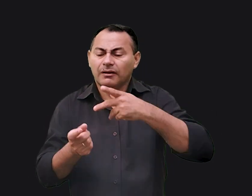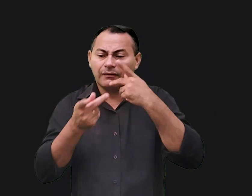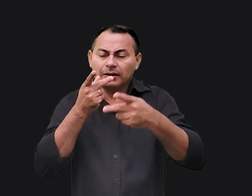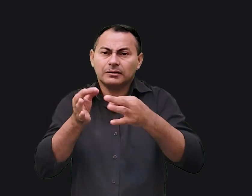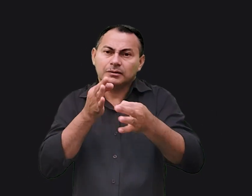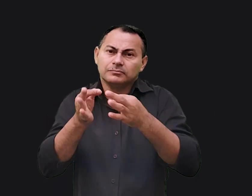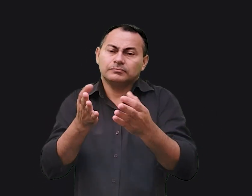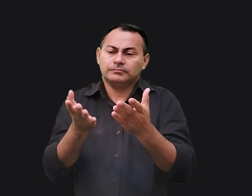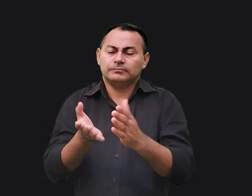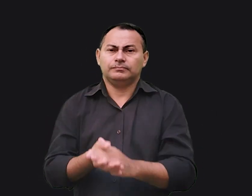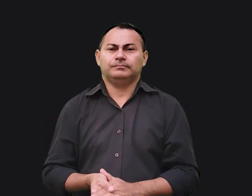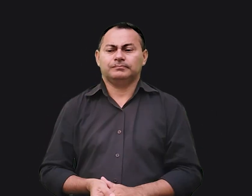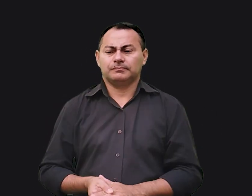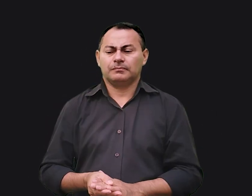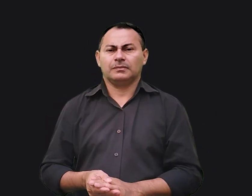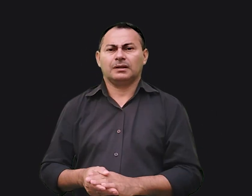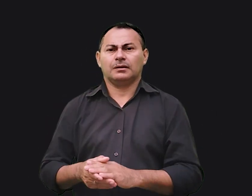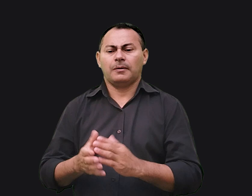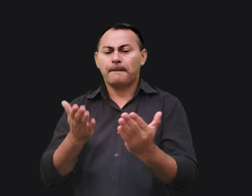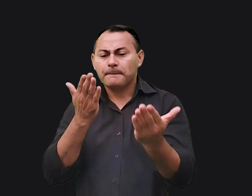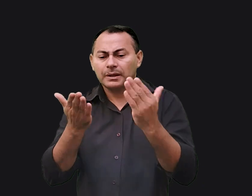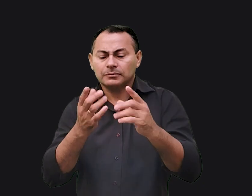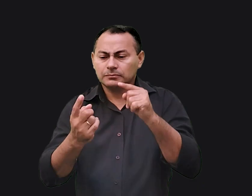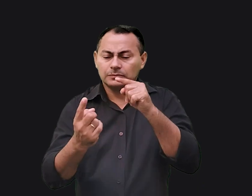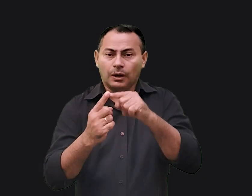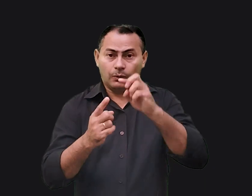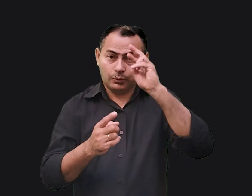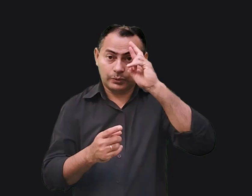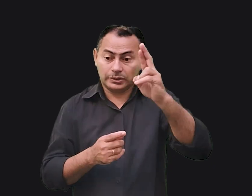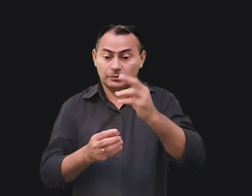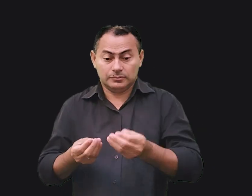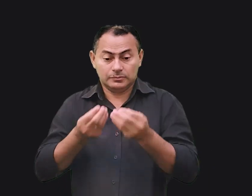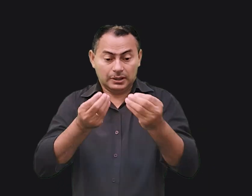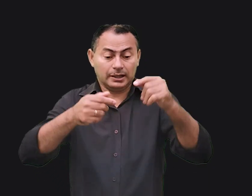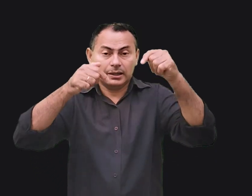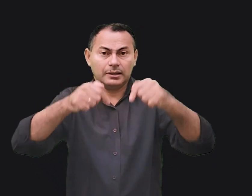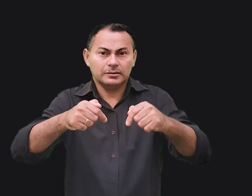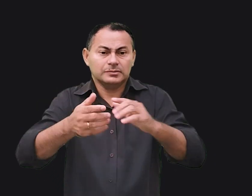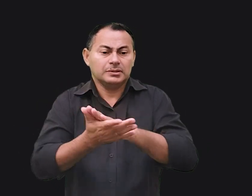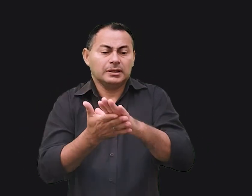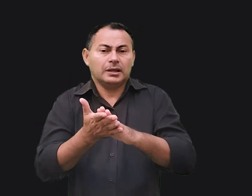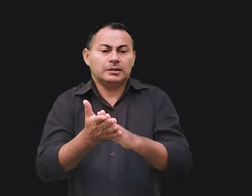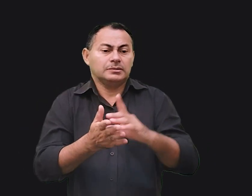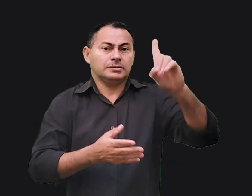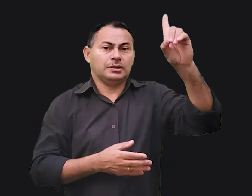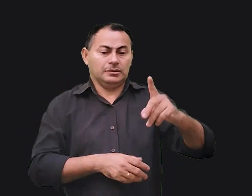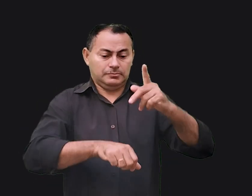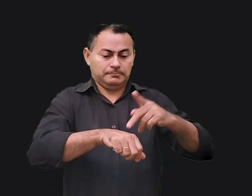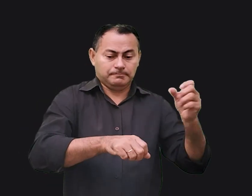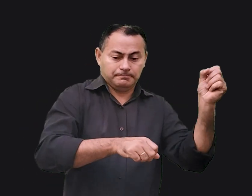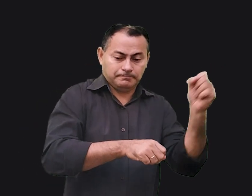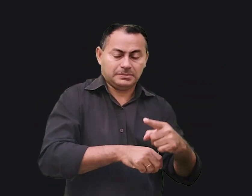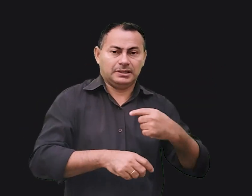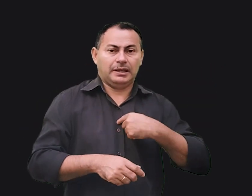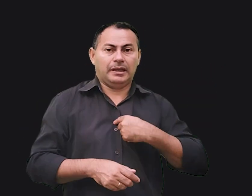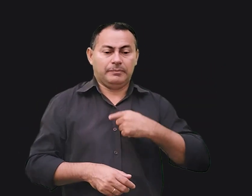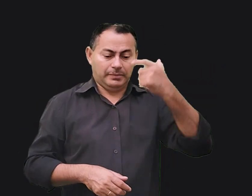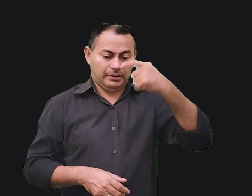estivesse sugerindo fosse: baseado no critério que o Senhor estabeleceu aqui, ninguém tinha o direito de jogar pedras em mim.